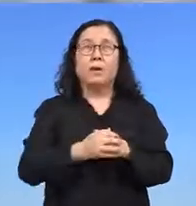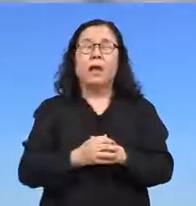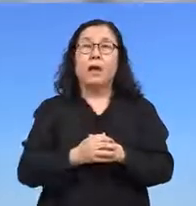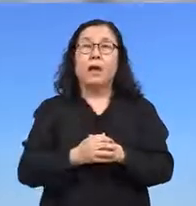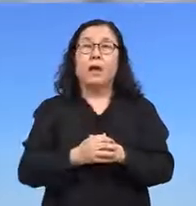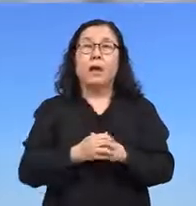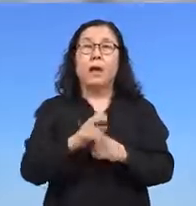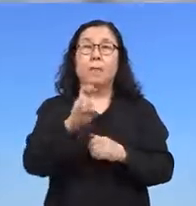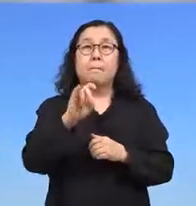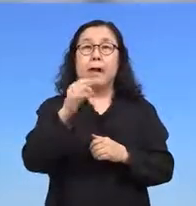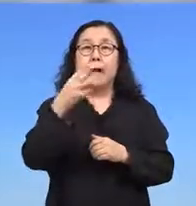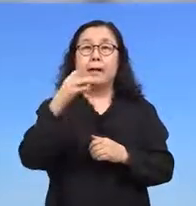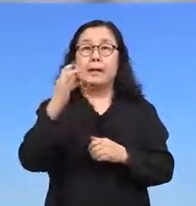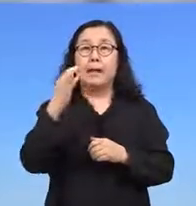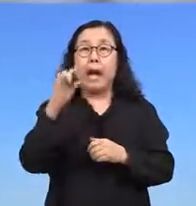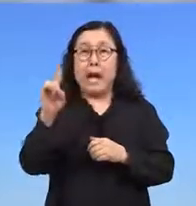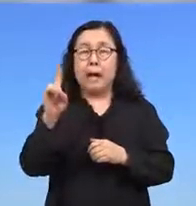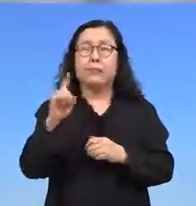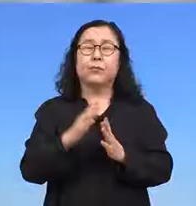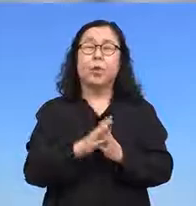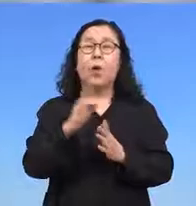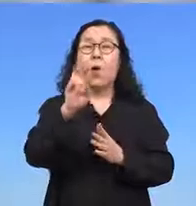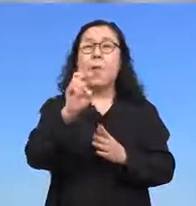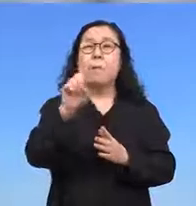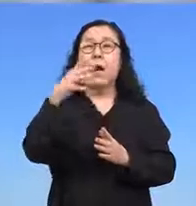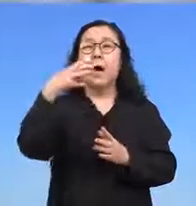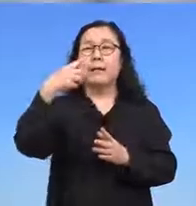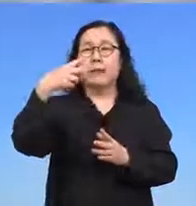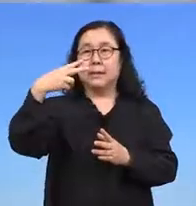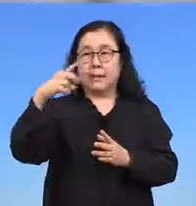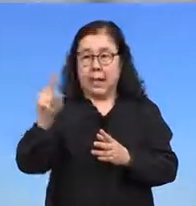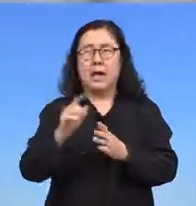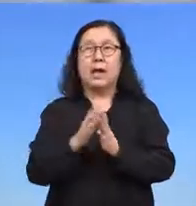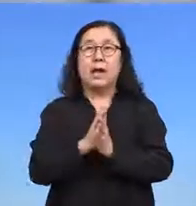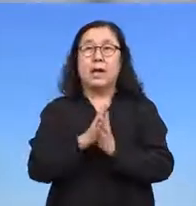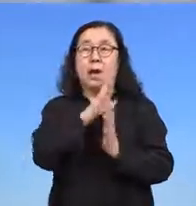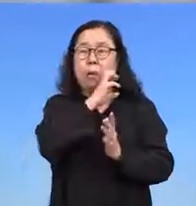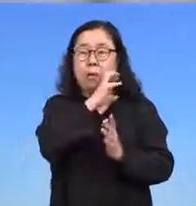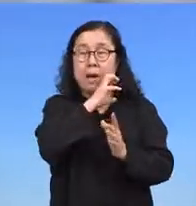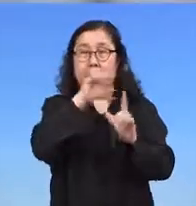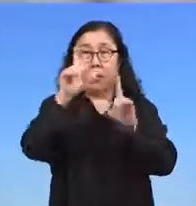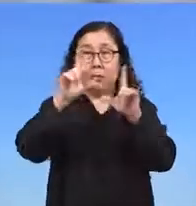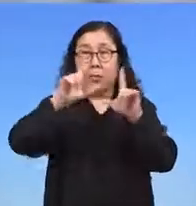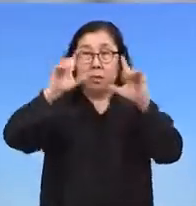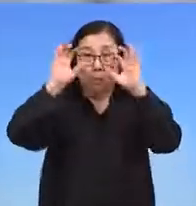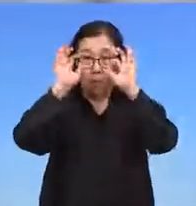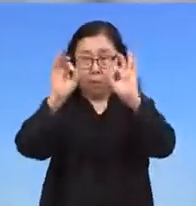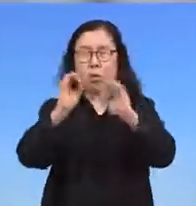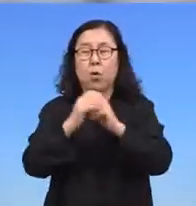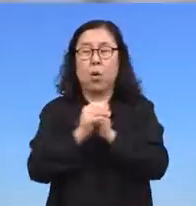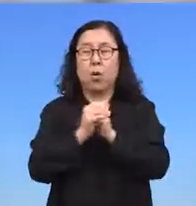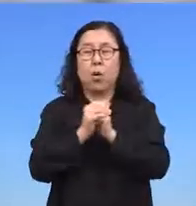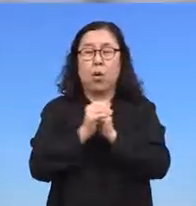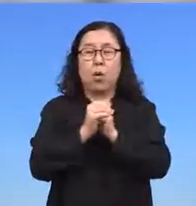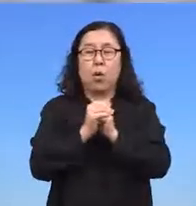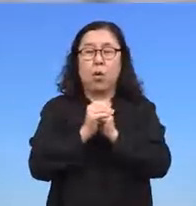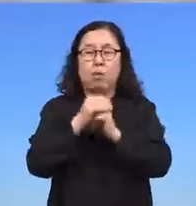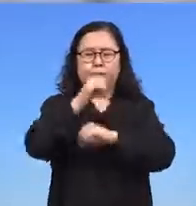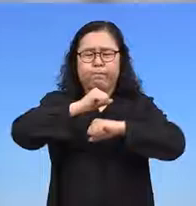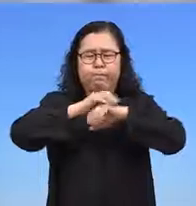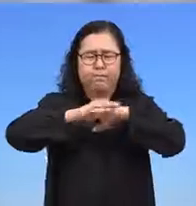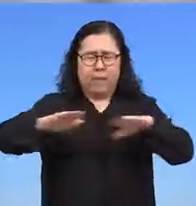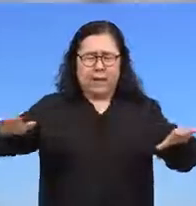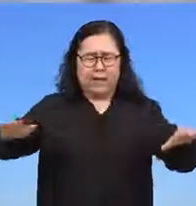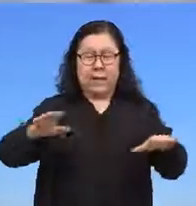이 마리아와 마르다의 원망하는 모습을 보면서 광야에서 끊임없이 불평 불만을 터뜨렸던 이스라엘